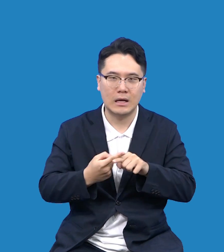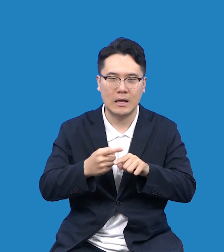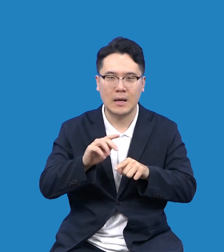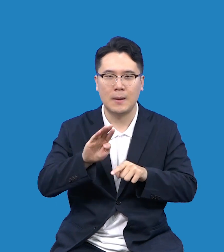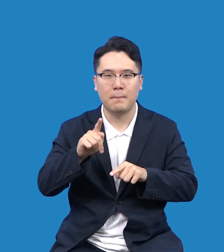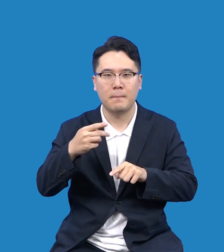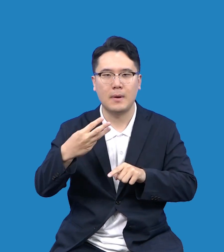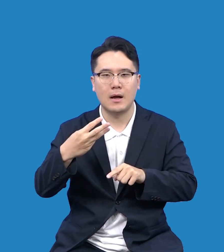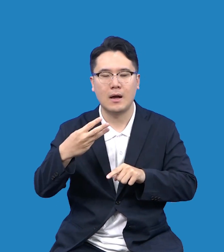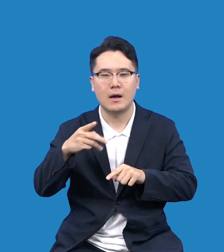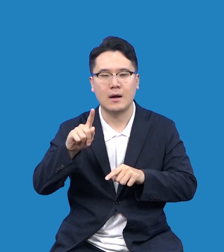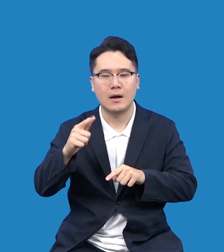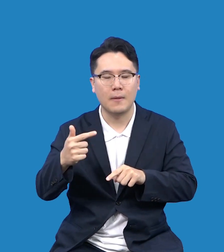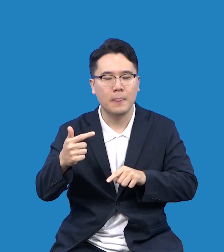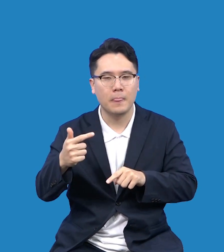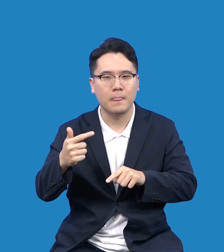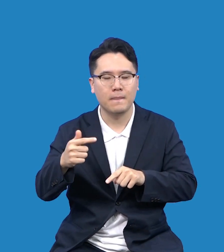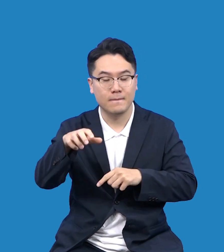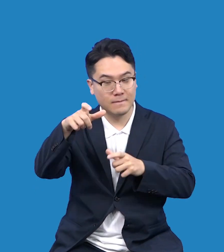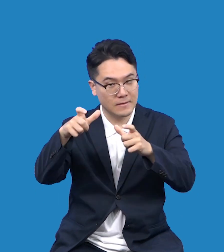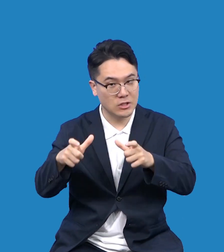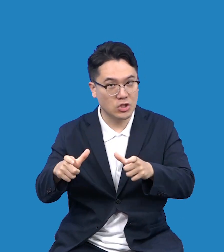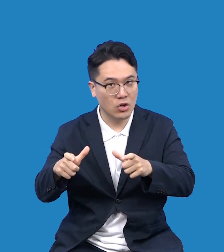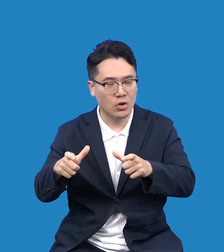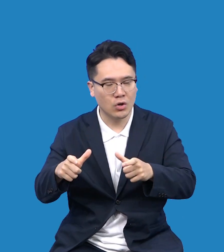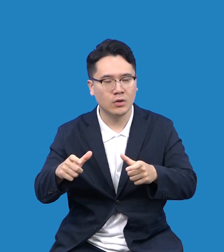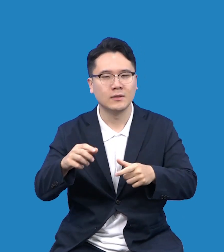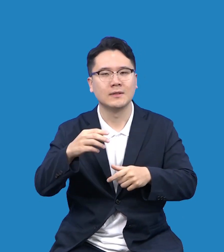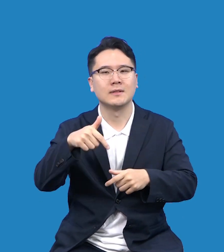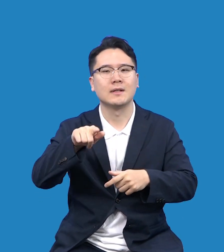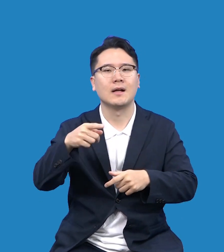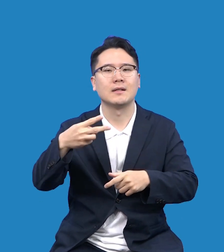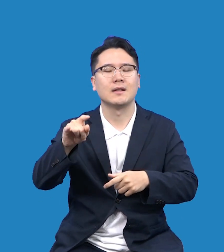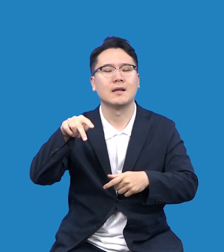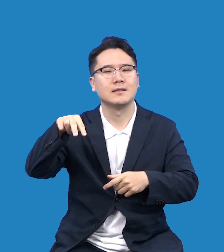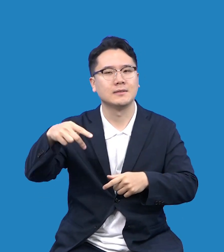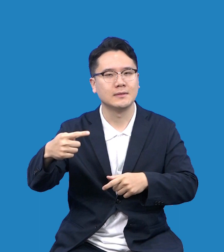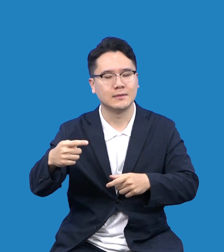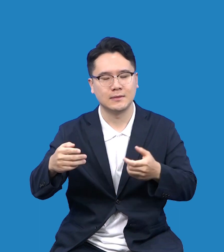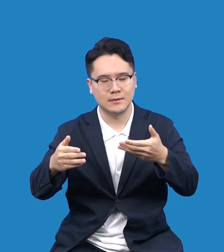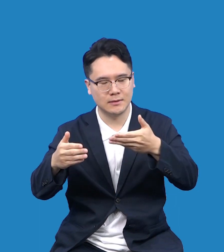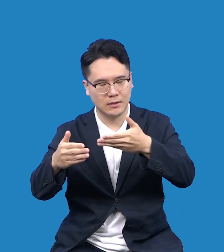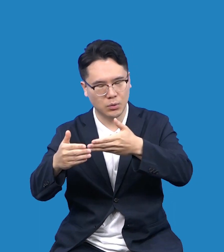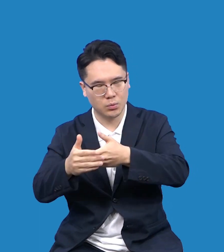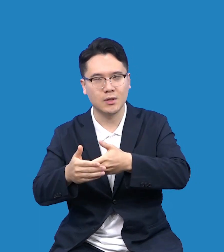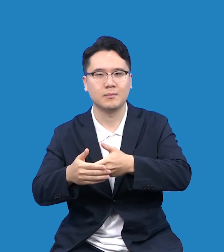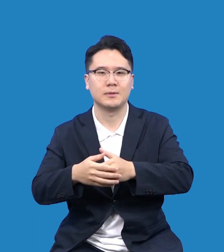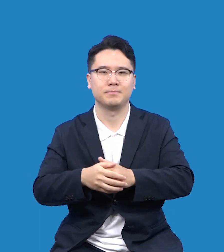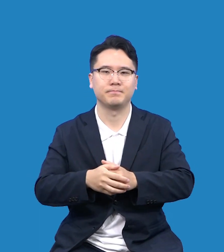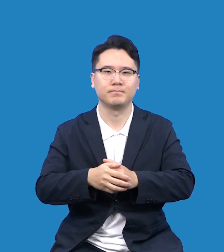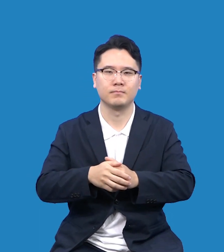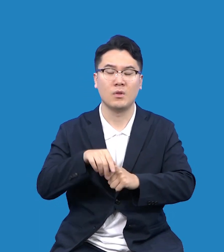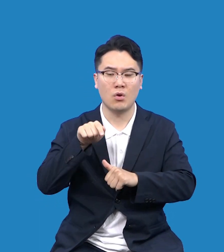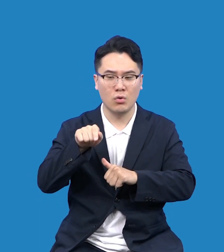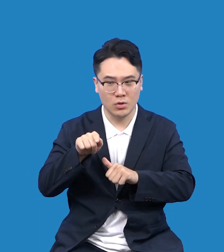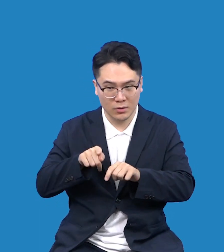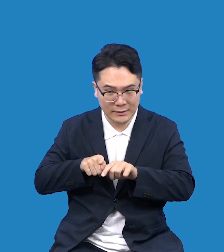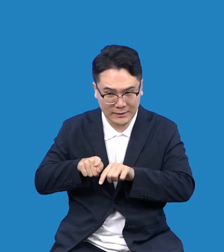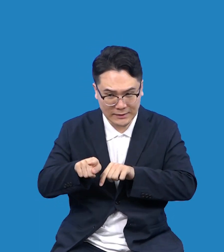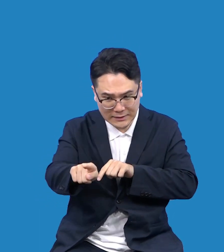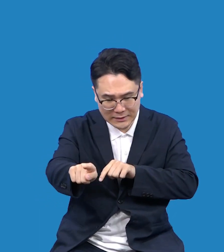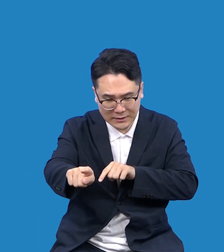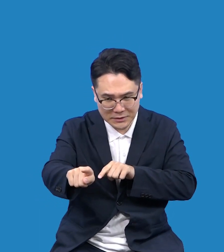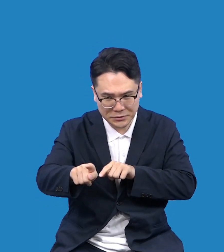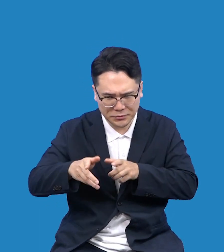지역에 도착합니다. 사실 가데스는 직진으로 가면 소위 오늘의 이스라엘 땅,